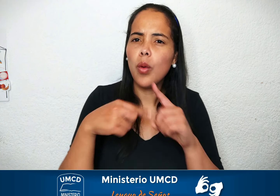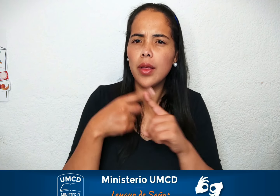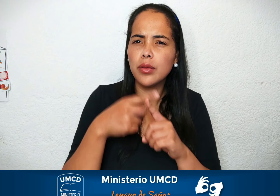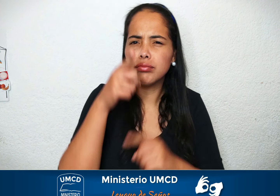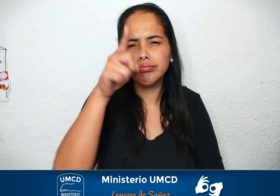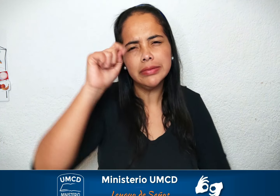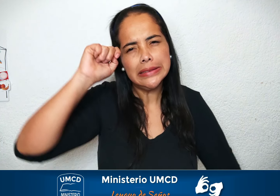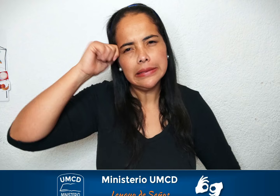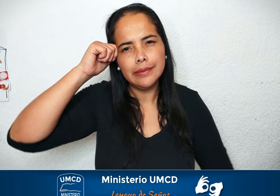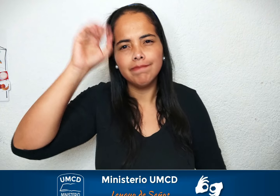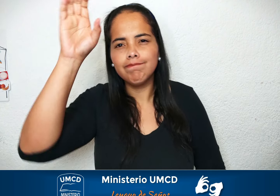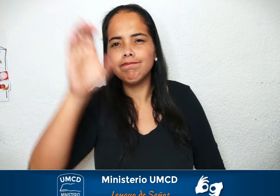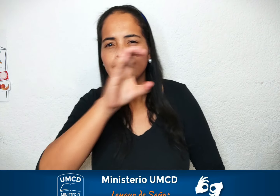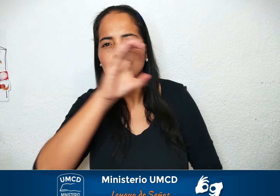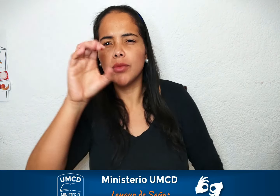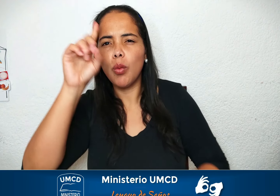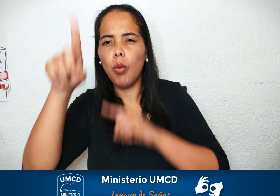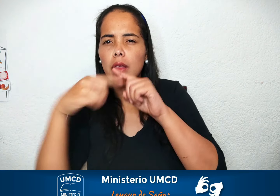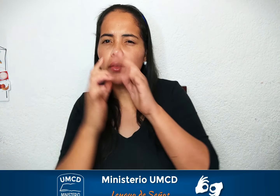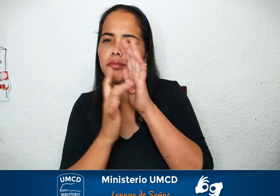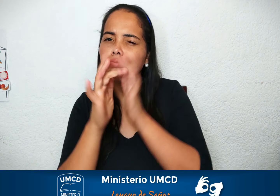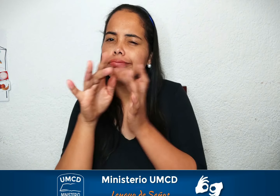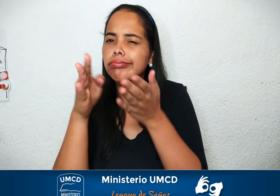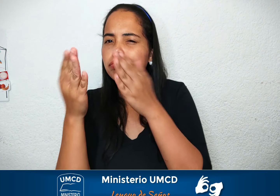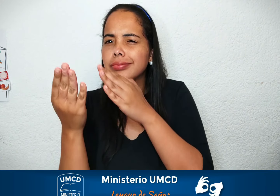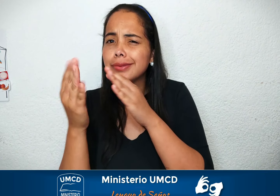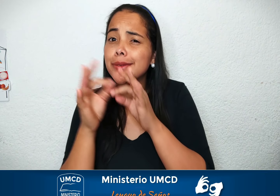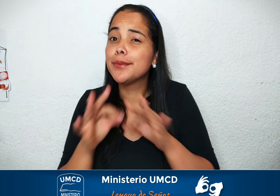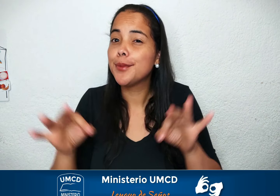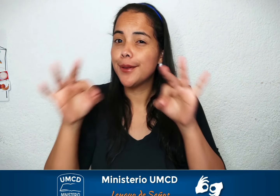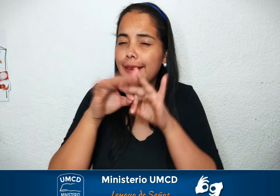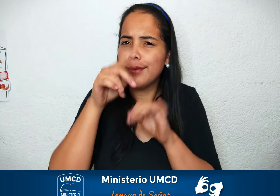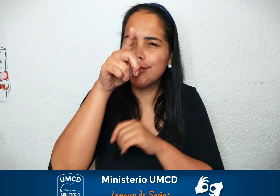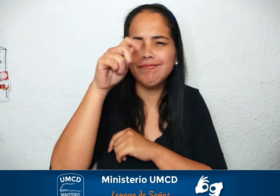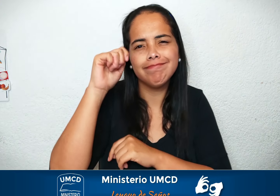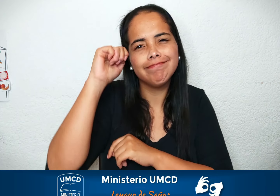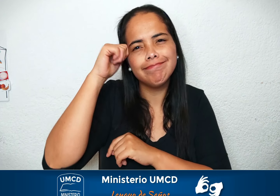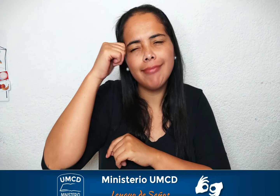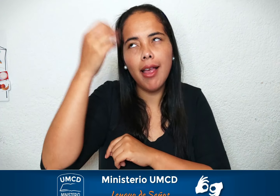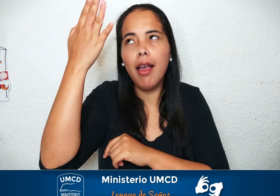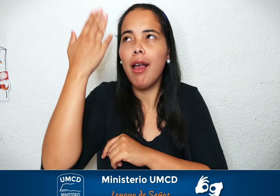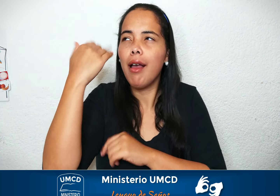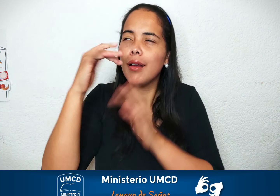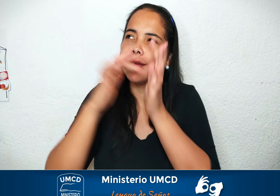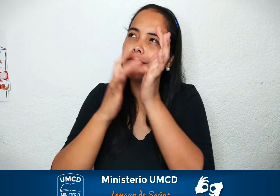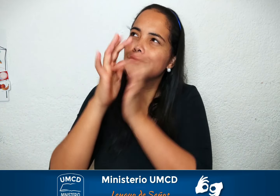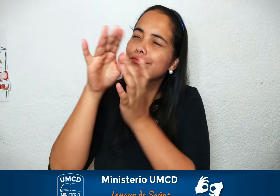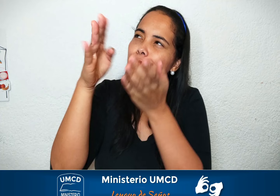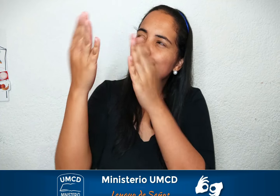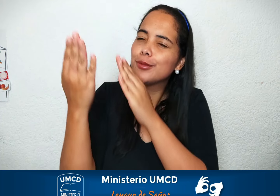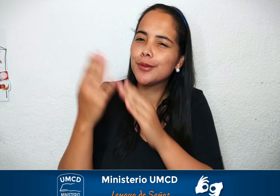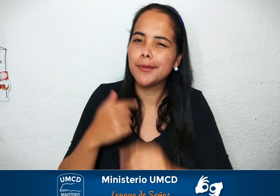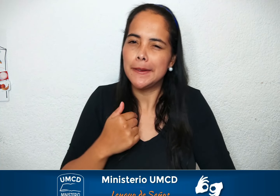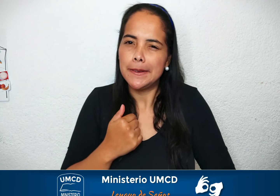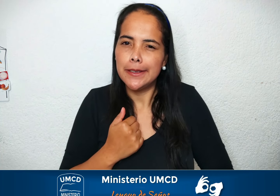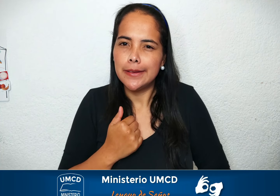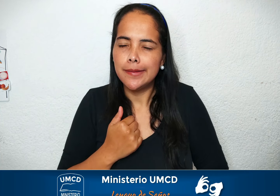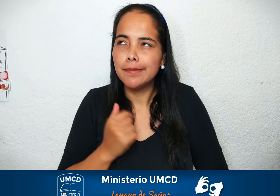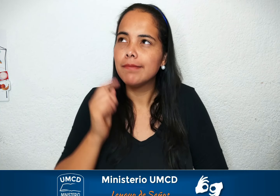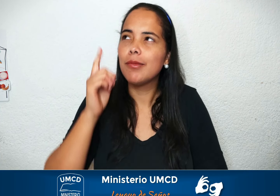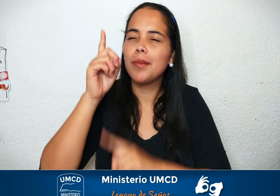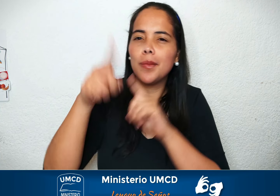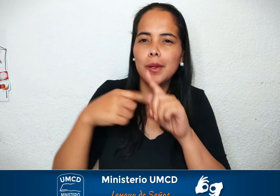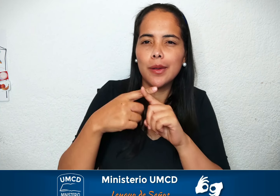El mensaje de la cruz es el mensaje más importante dado por Dios hacia el hombre para favorecerle